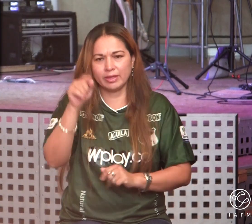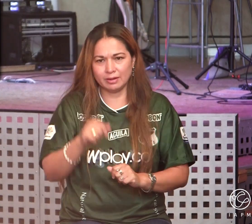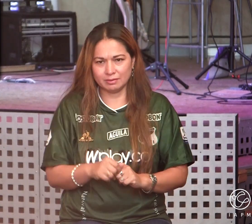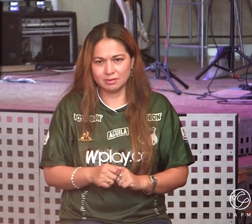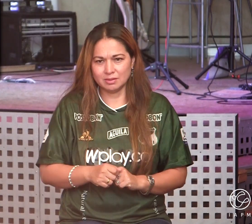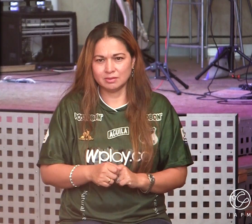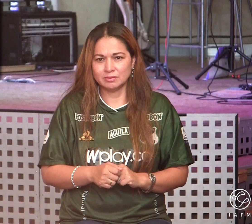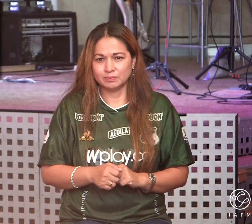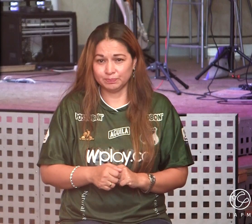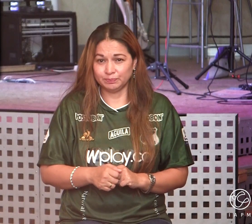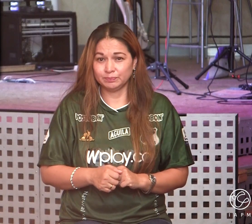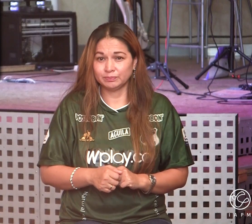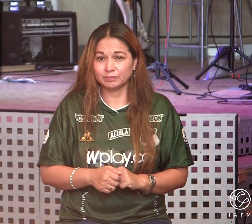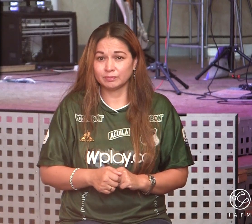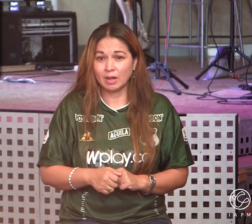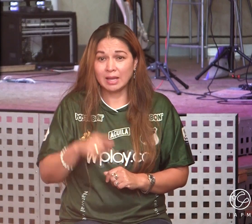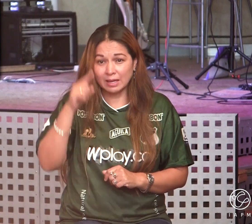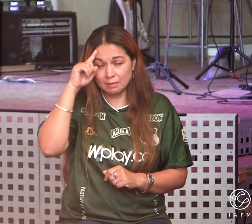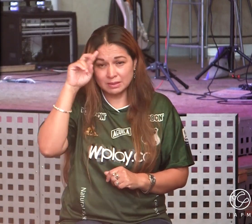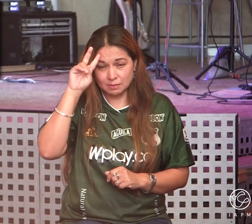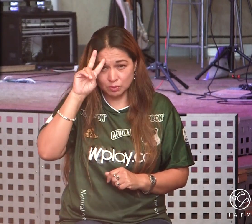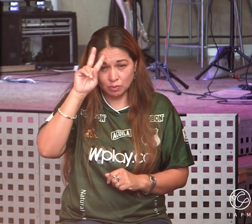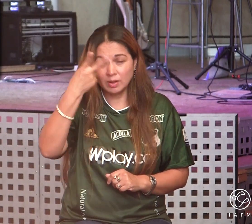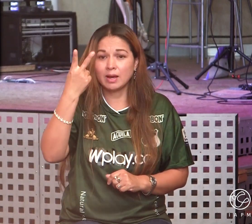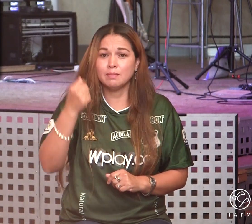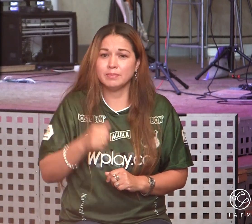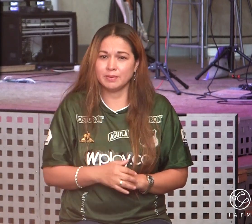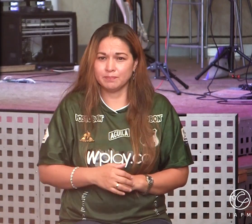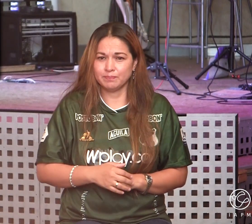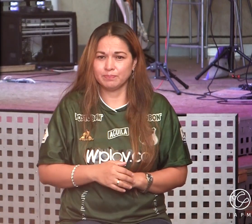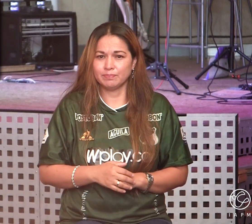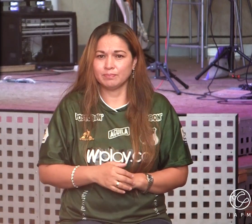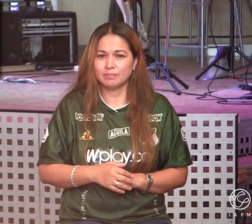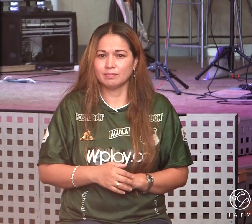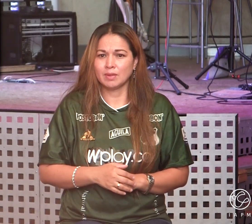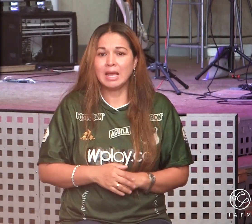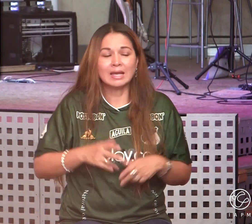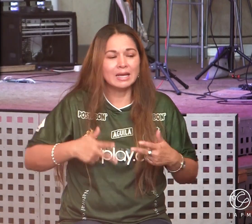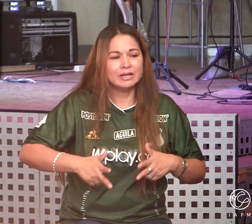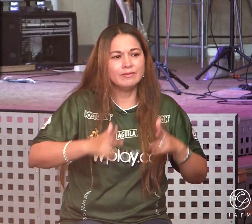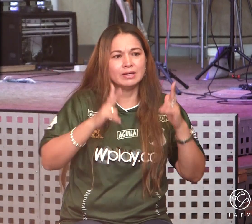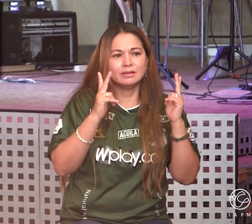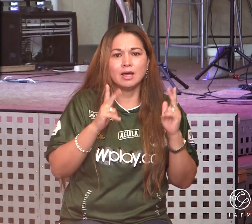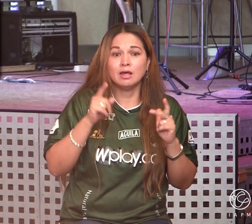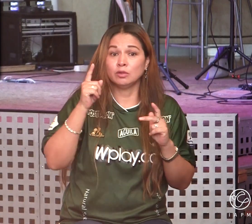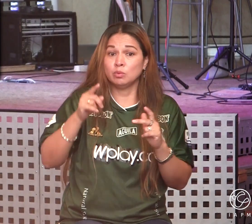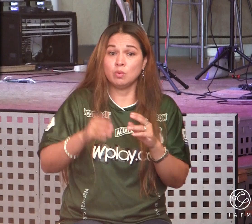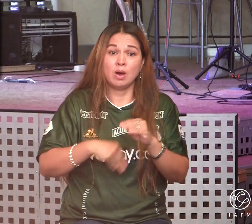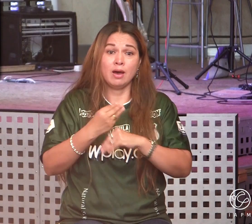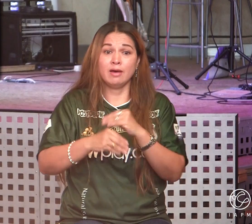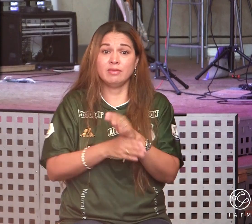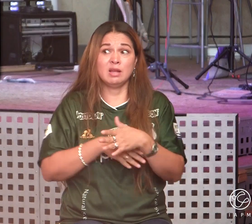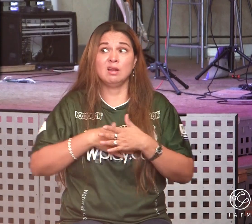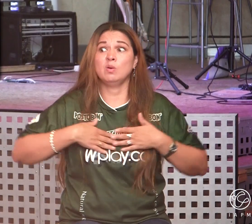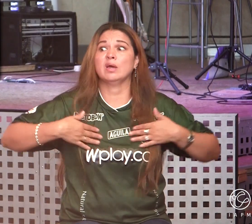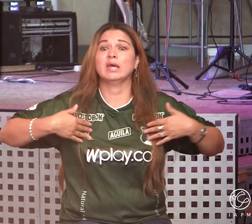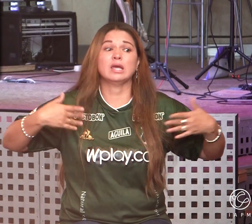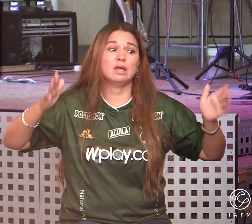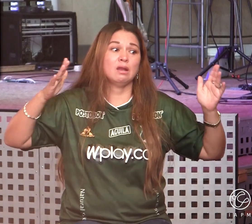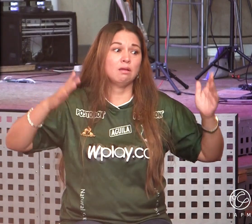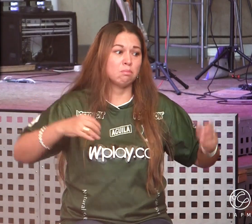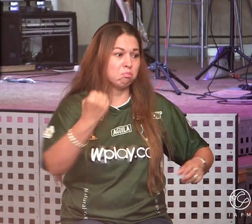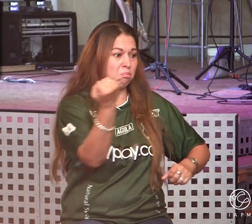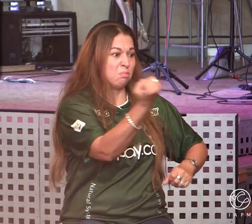El pensamiento de hoy nos ha enseñado que libertad es hacer lo que me dé la gana, pero libertad es precisamente lo